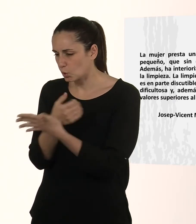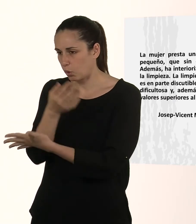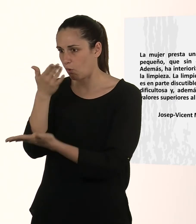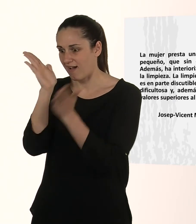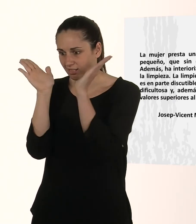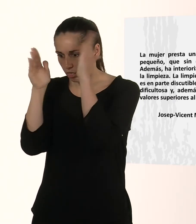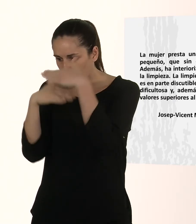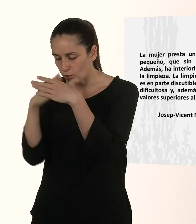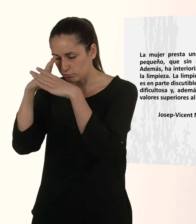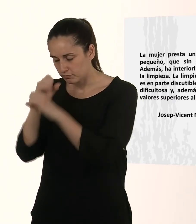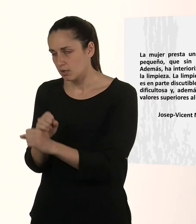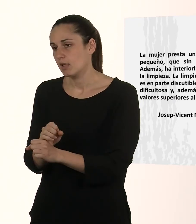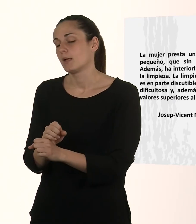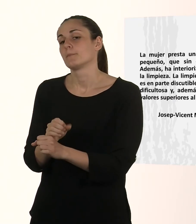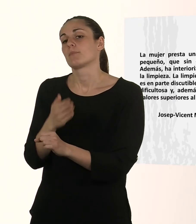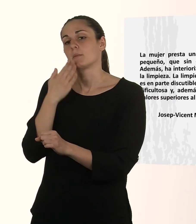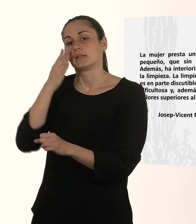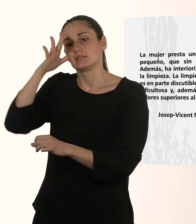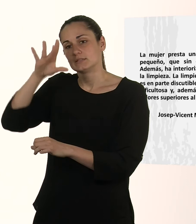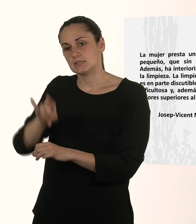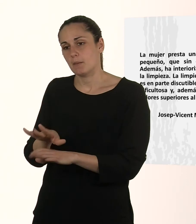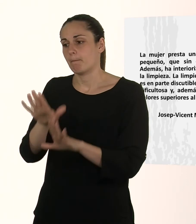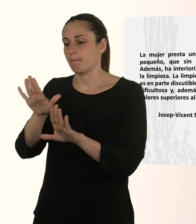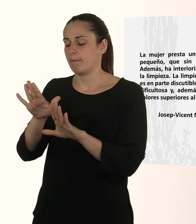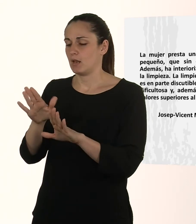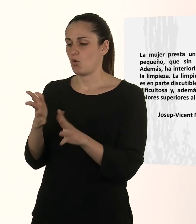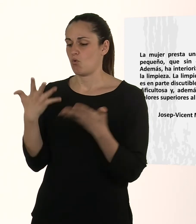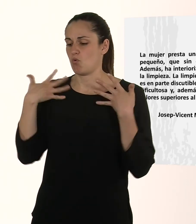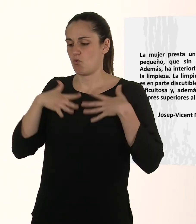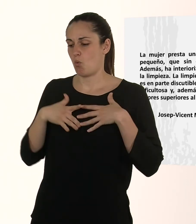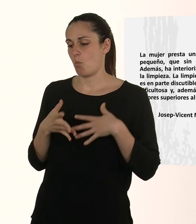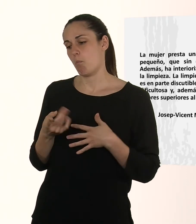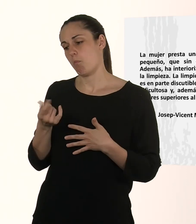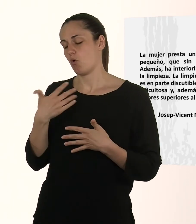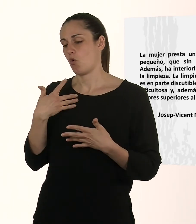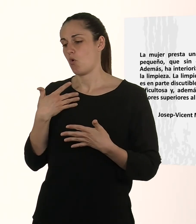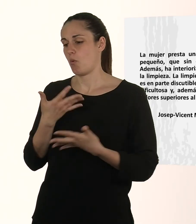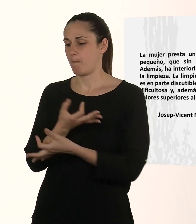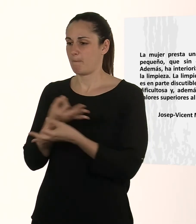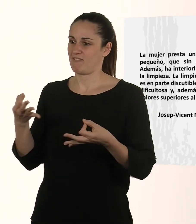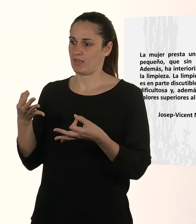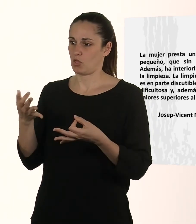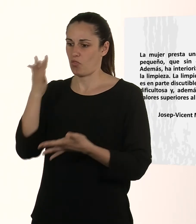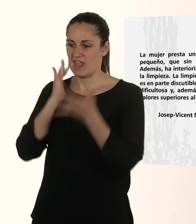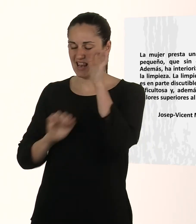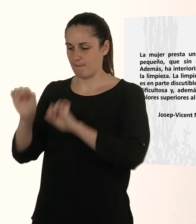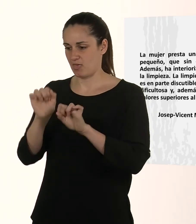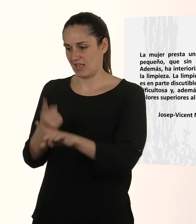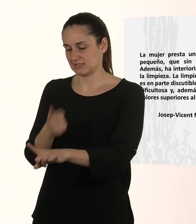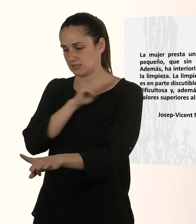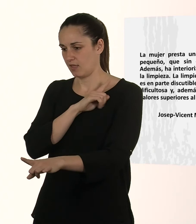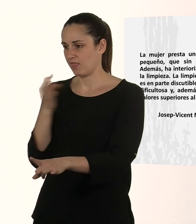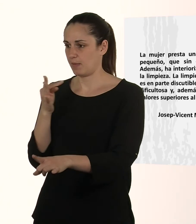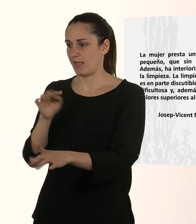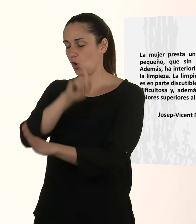es meritorio, pero han interiorizado un terrorismo de la perfección en la limpieza de ser total e inmediata, lo cual es en